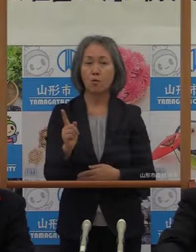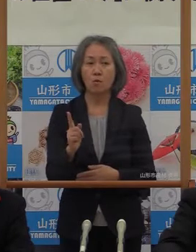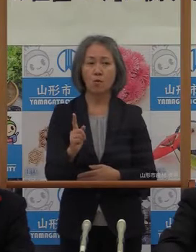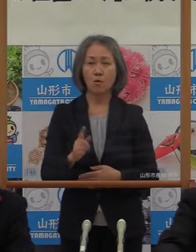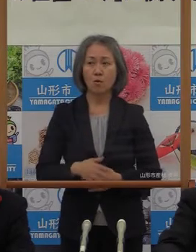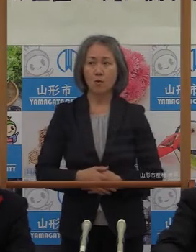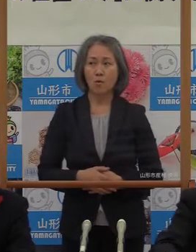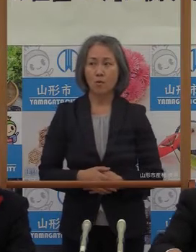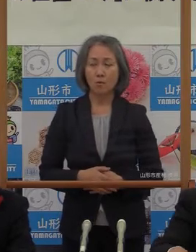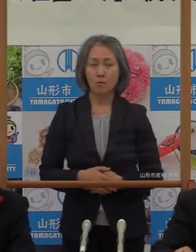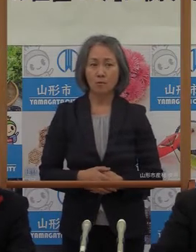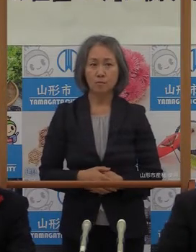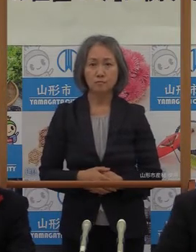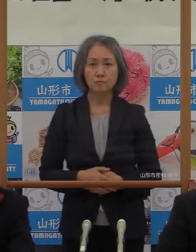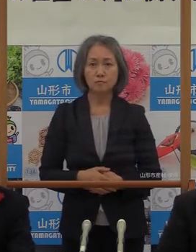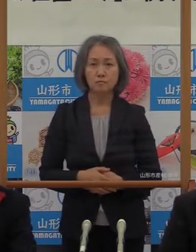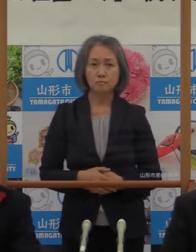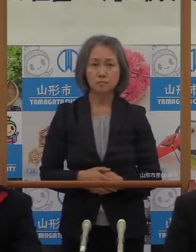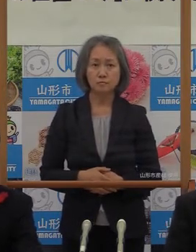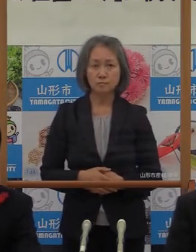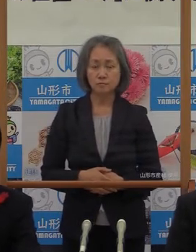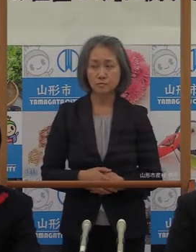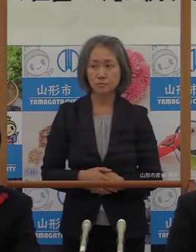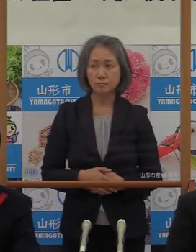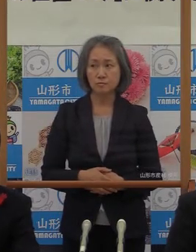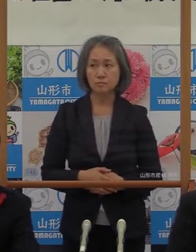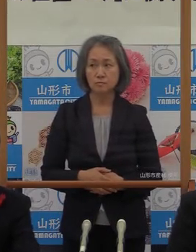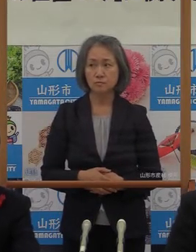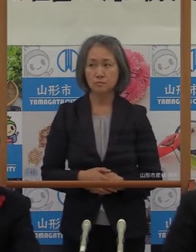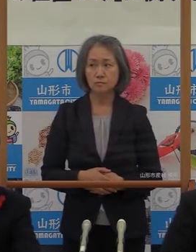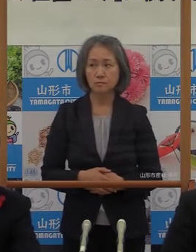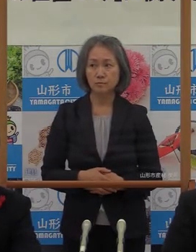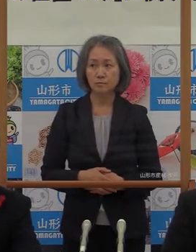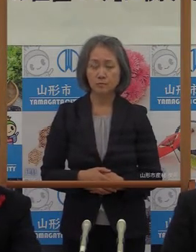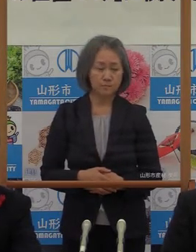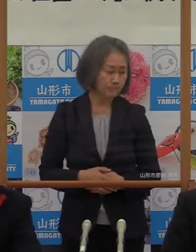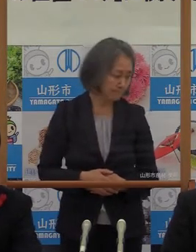か。はい、河北新報さんお願いいたします。